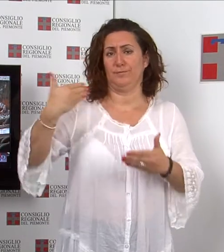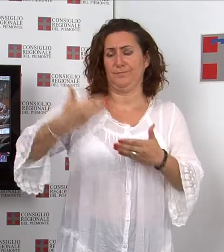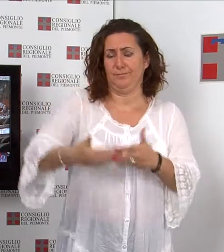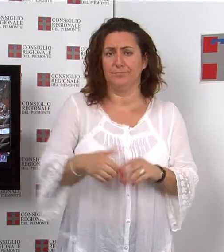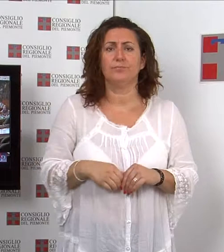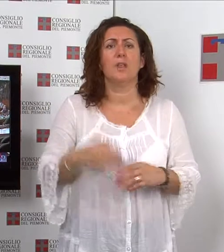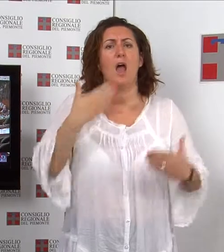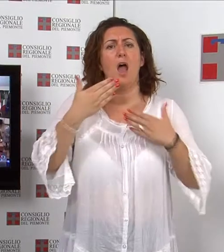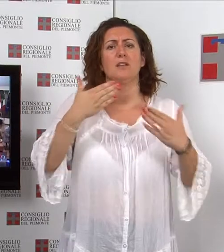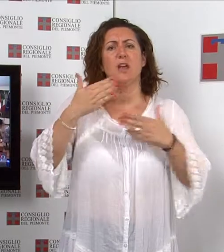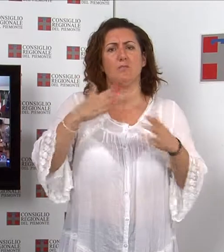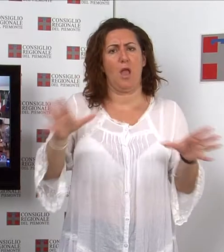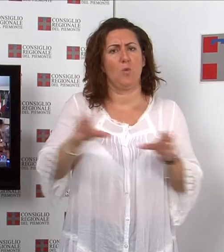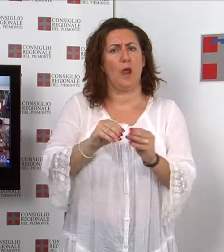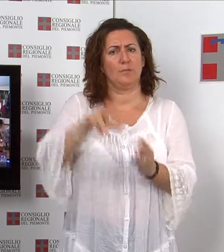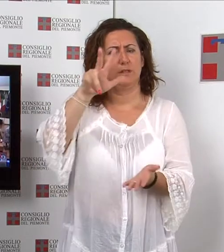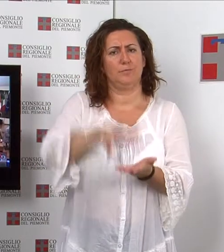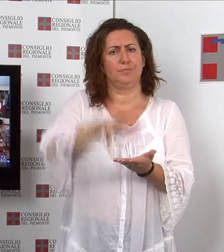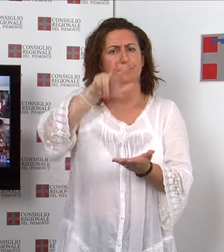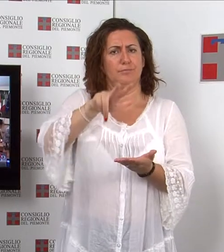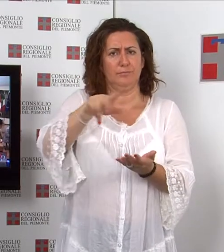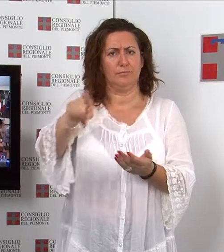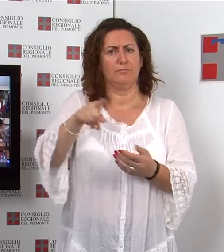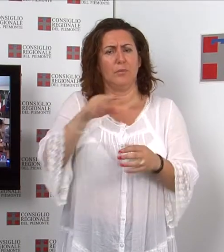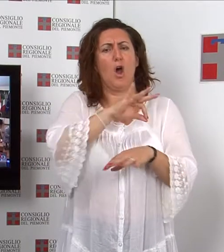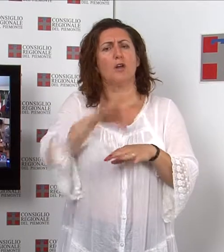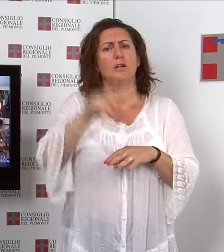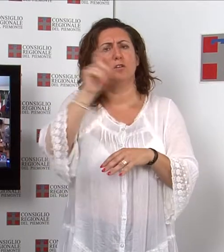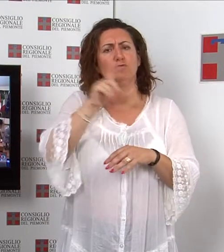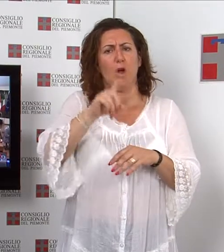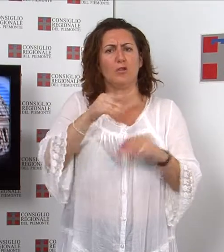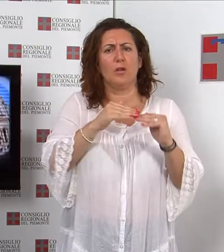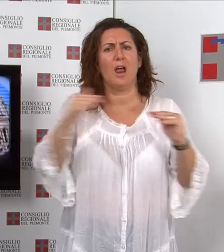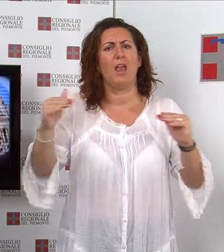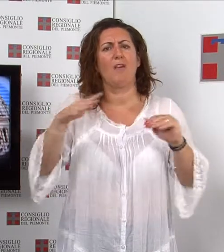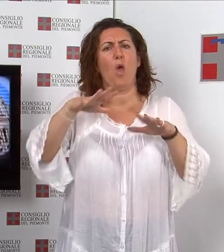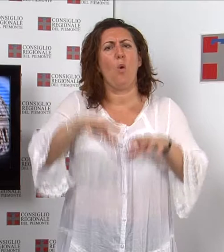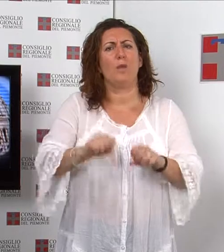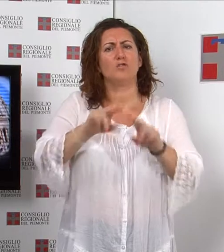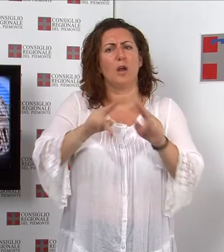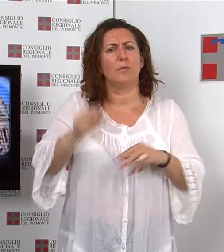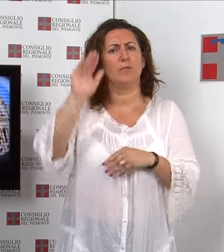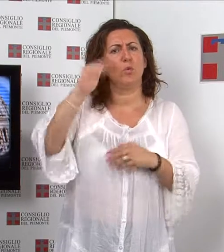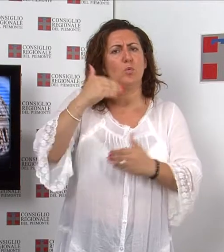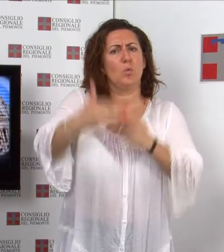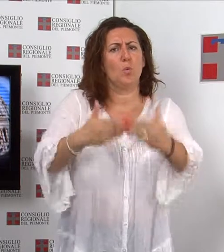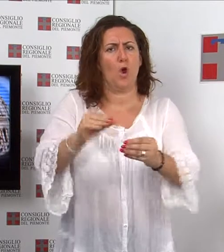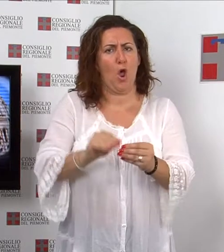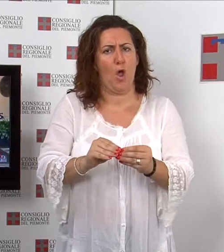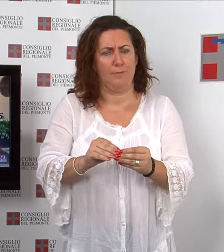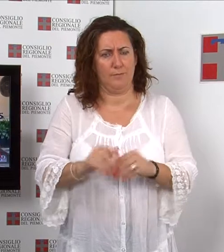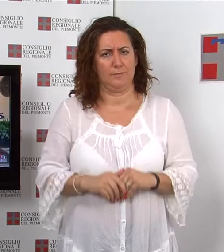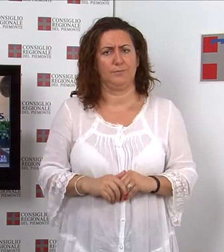approvato all'unanimità un ordine del giorno sul futuro dei livelli occupazionali nelle province. Proposta di legge elettorale